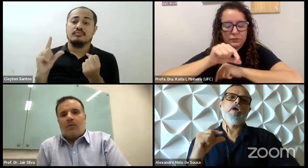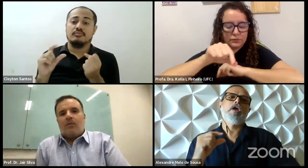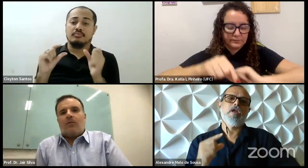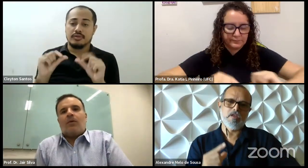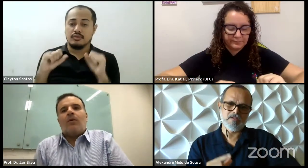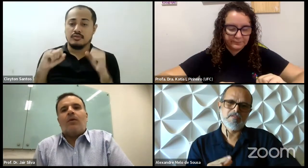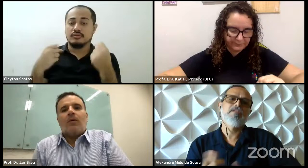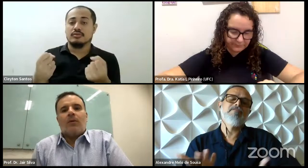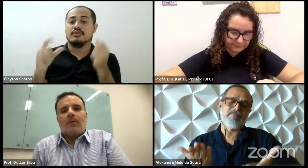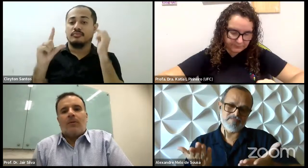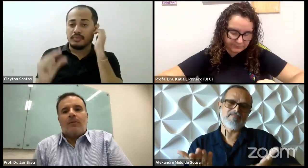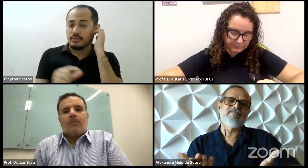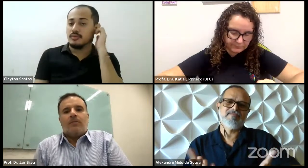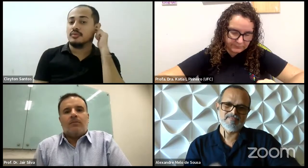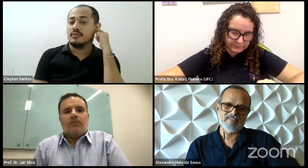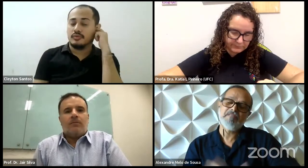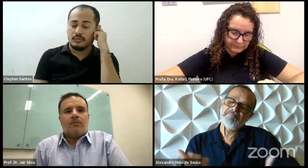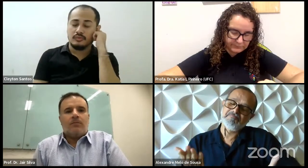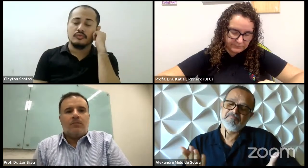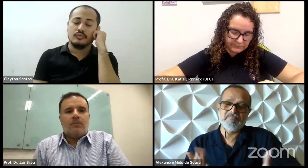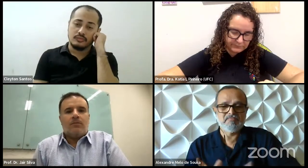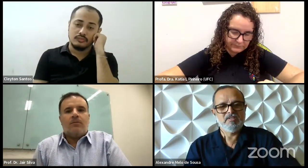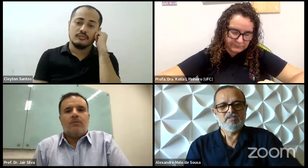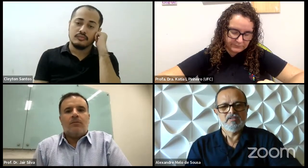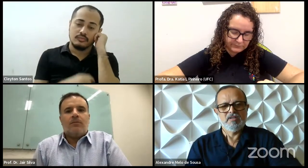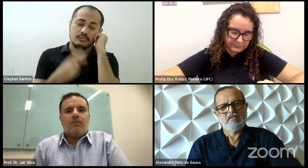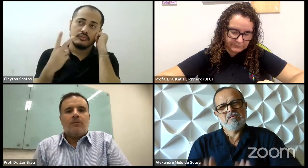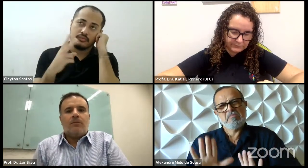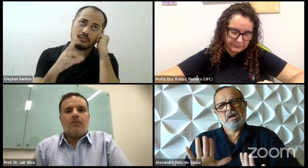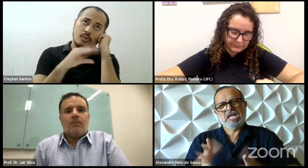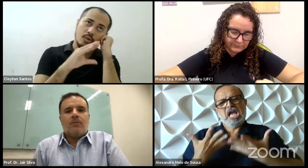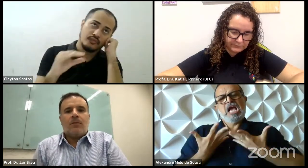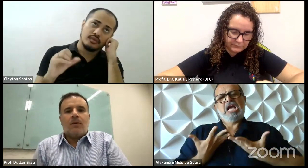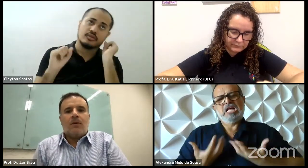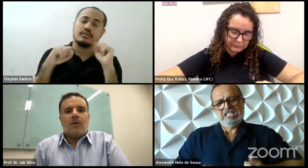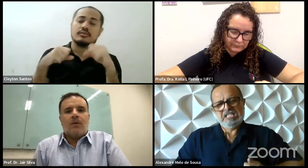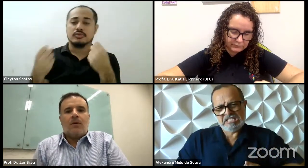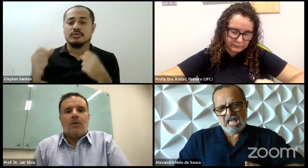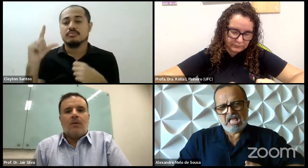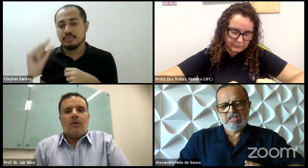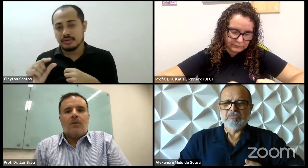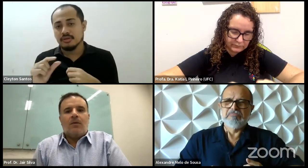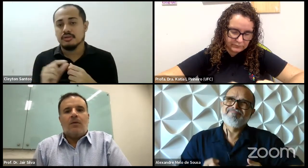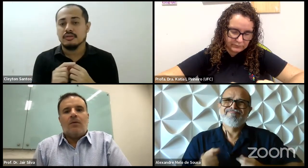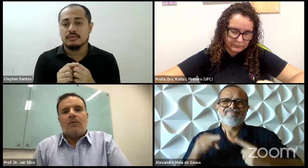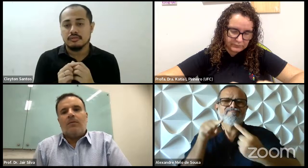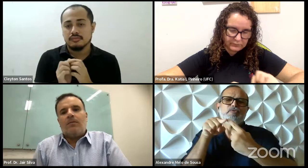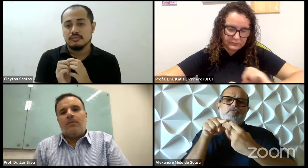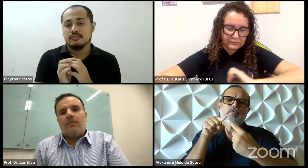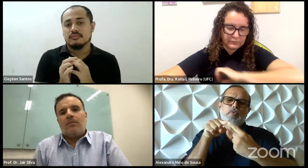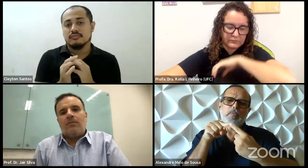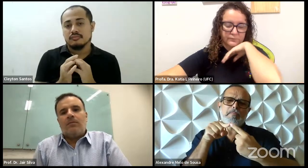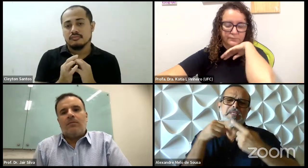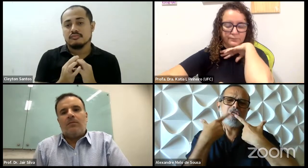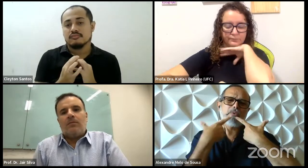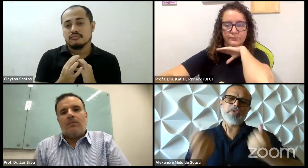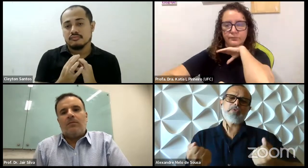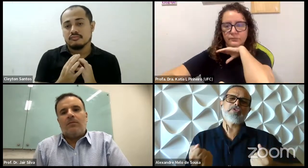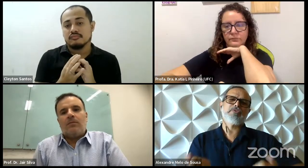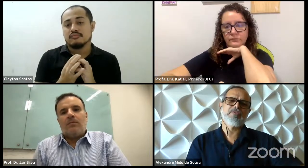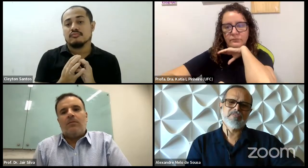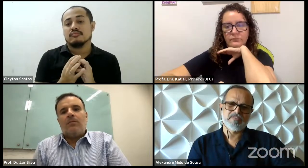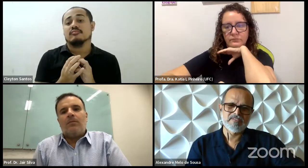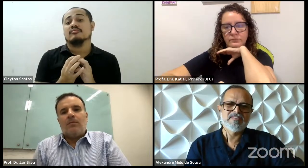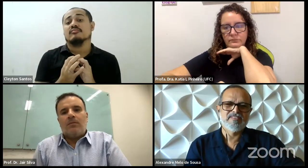um esforço menor, de repente, ah, foi um esforço menor só para trocar a palavra, o termo. Mas Certo. cansado, acho